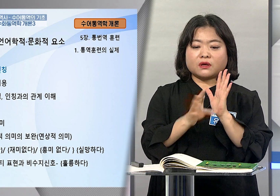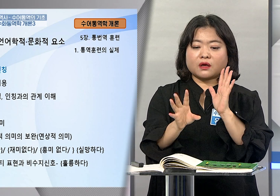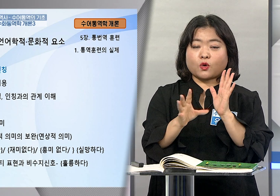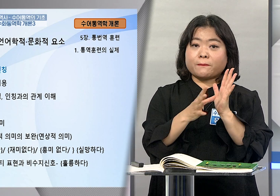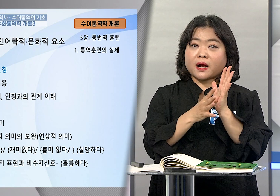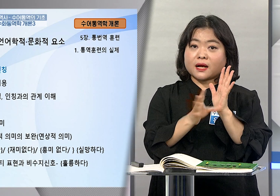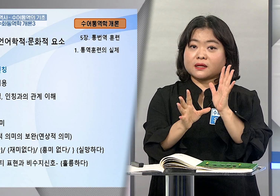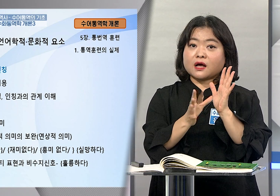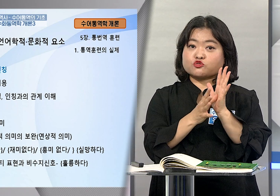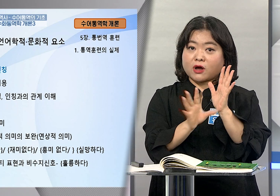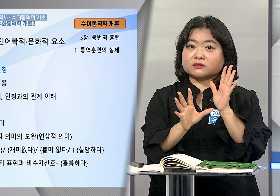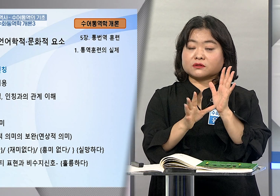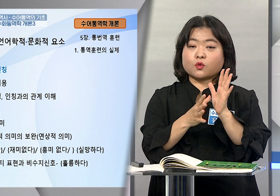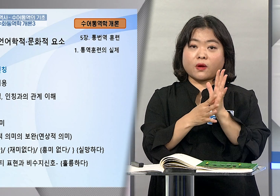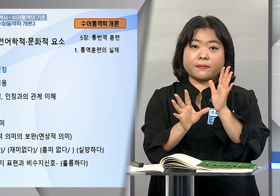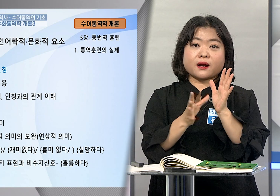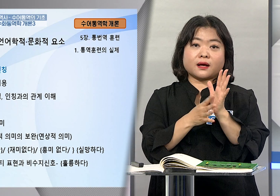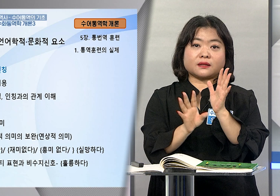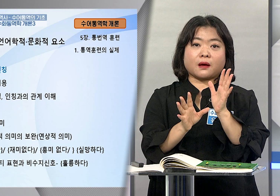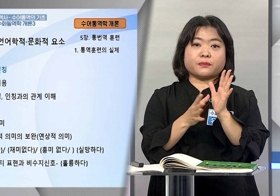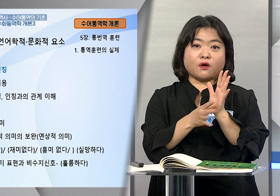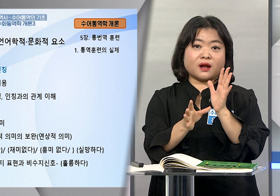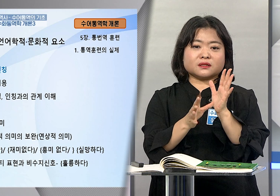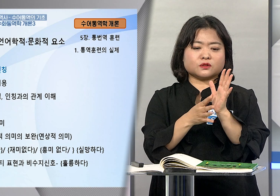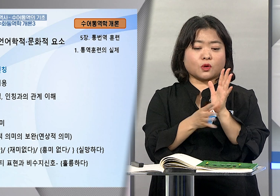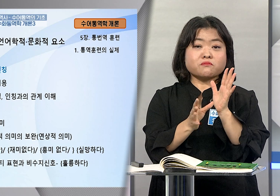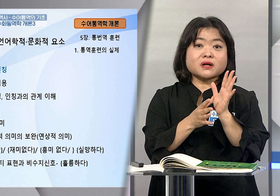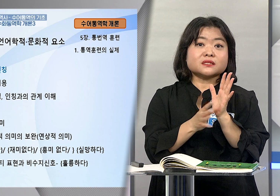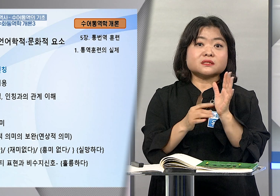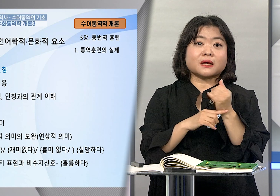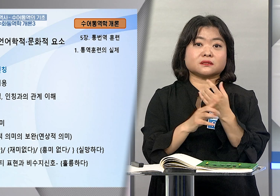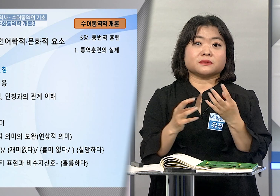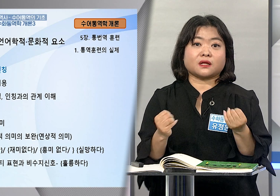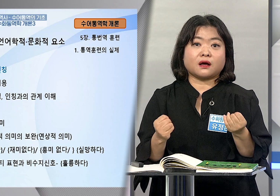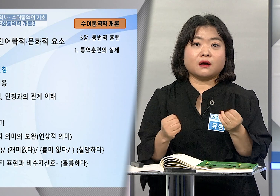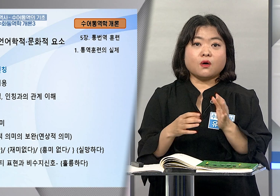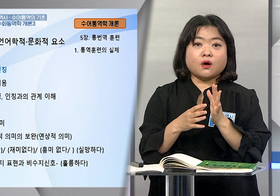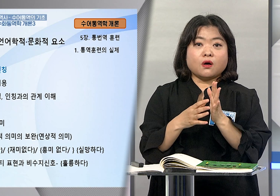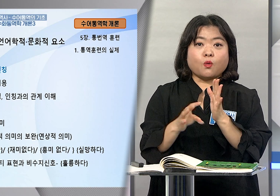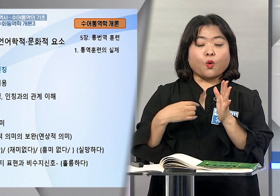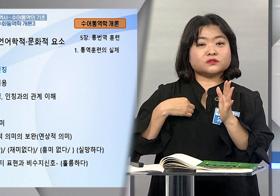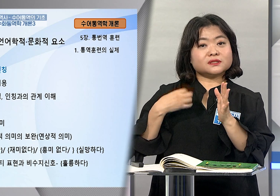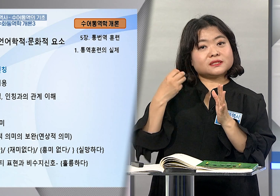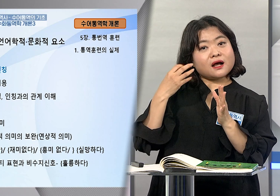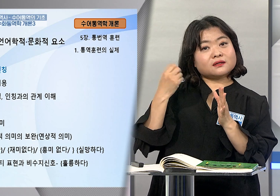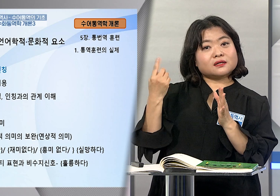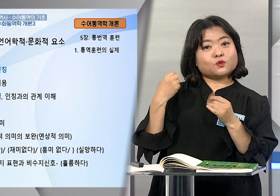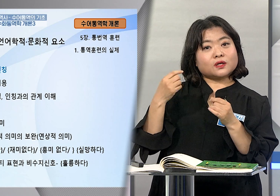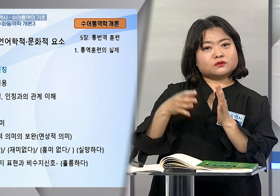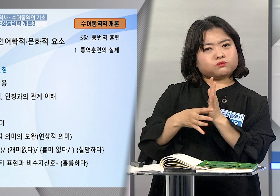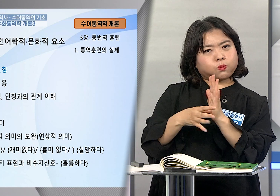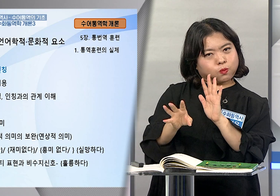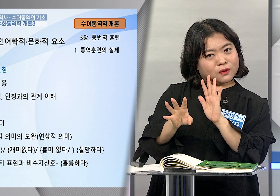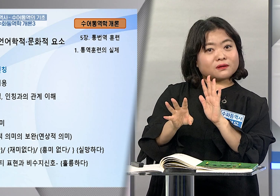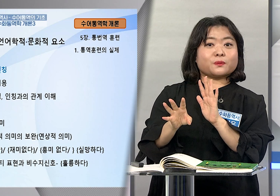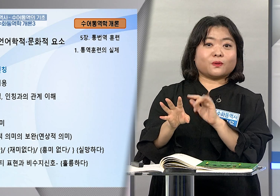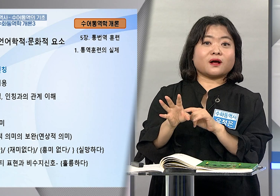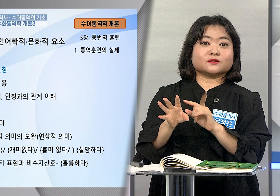이게 괴팍하다 수화거든요. 괴팍하다, 별나, 이거 정말 뜻이 많습니다. 옷을 이상하게 입고 와도 이렇게 표현하거든요.